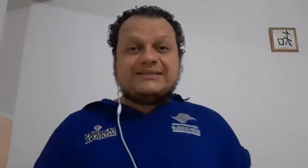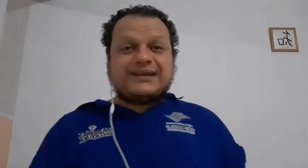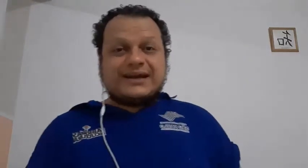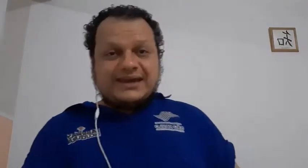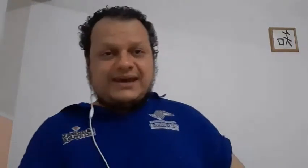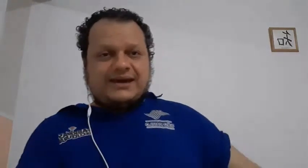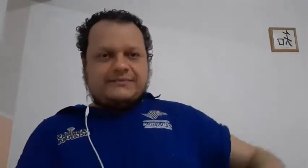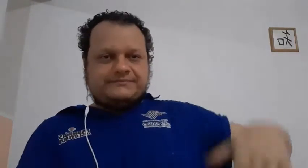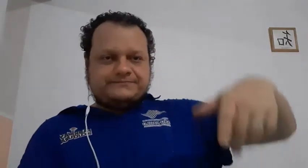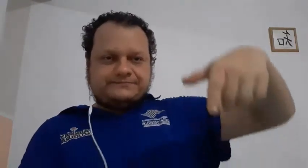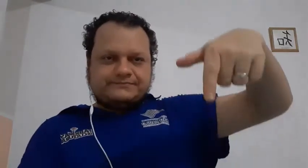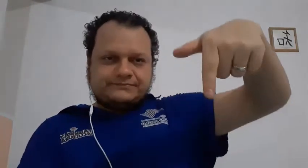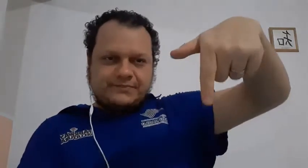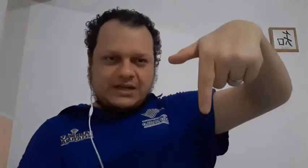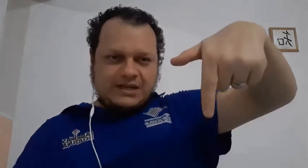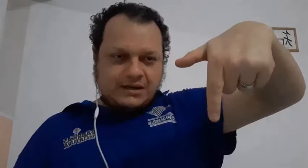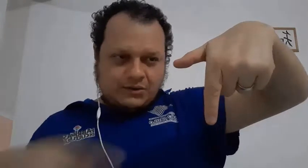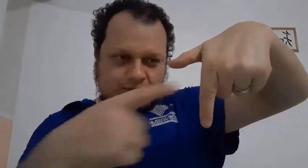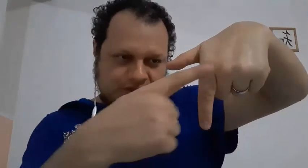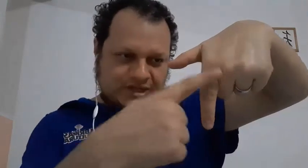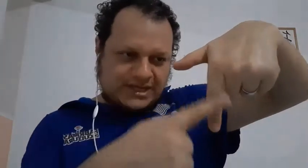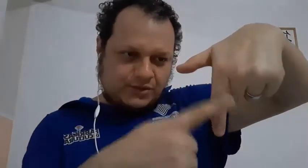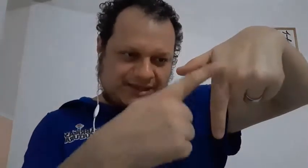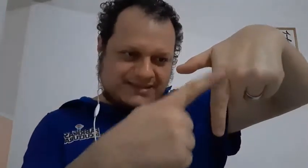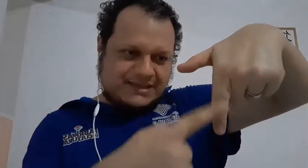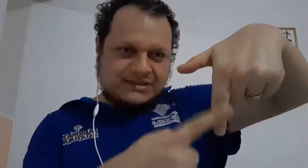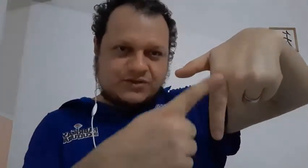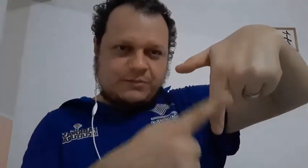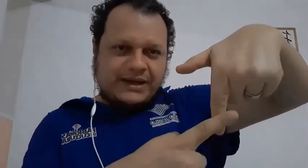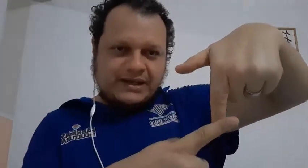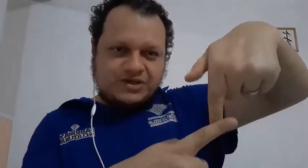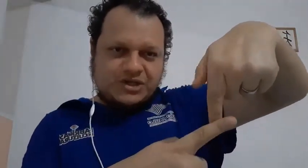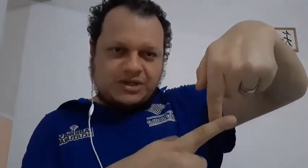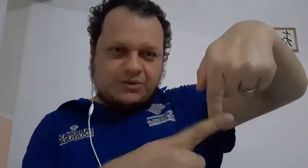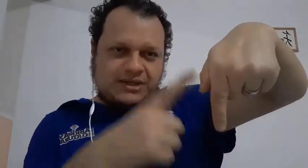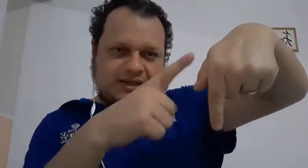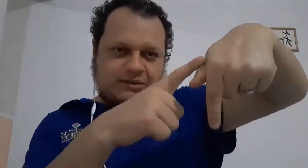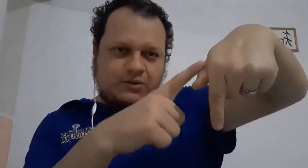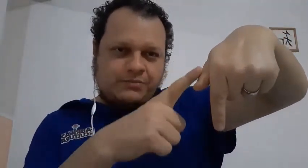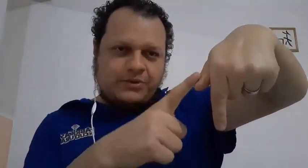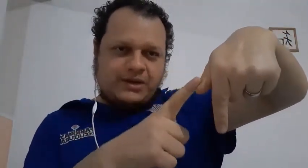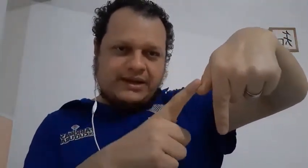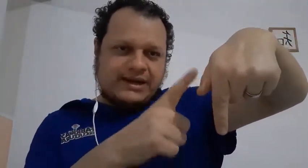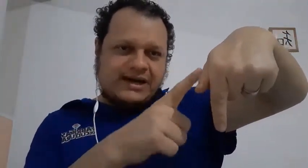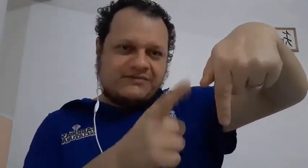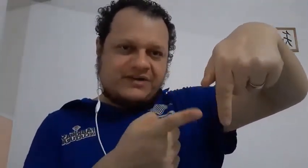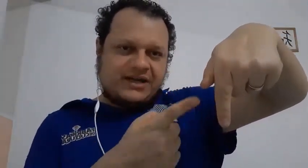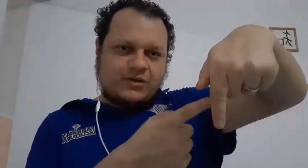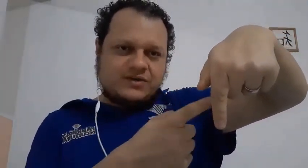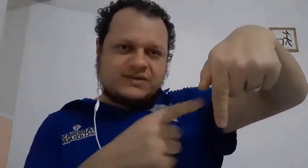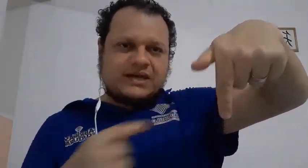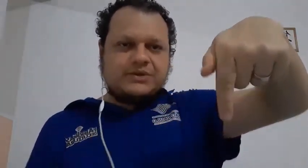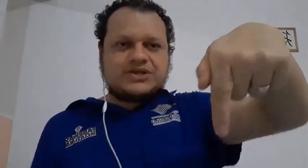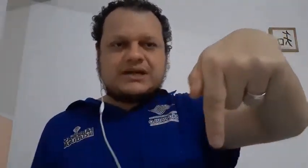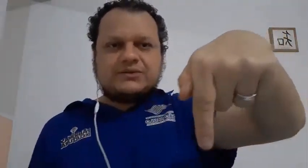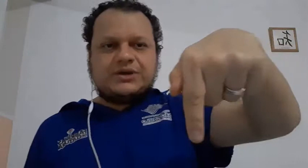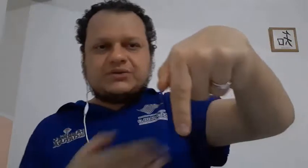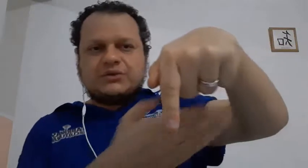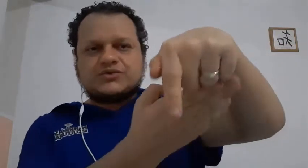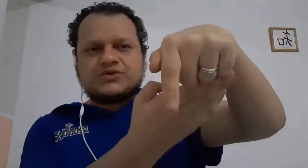Letra Q. O indicador está super retinho e o polegar vai encostar no indicador e todos os